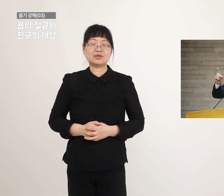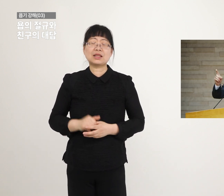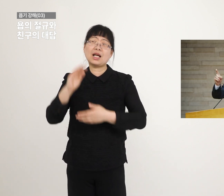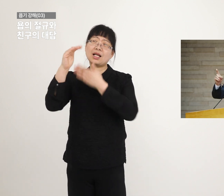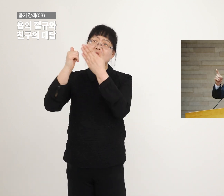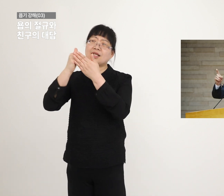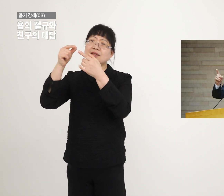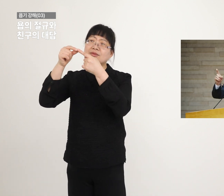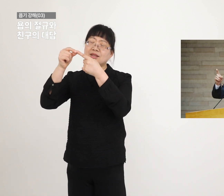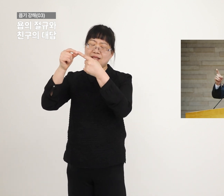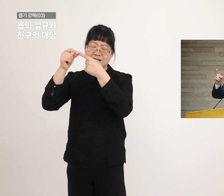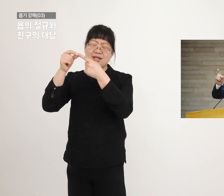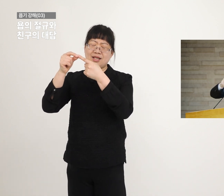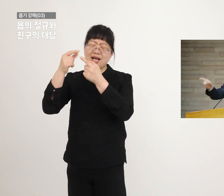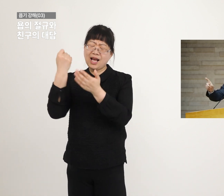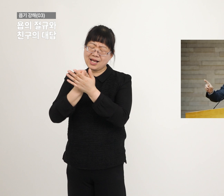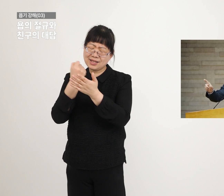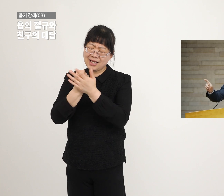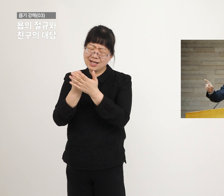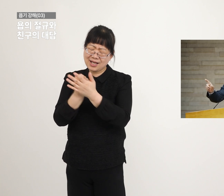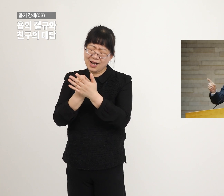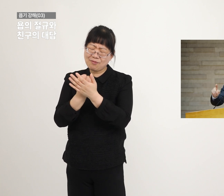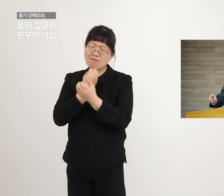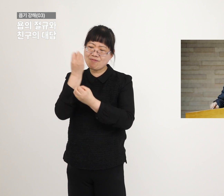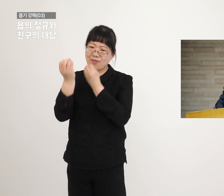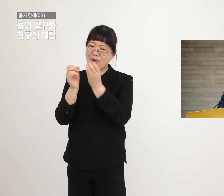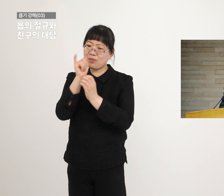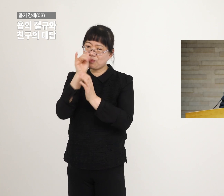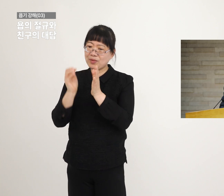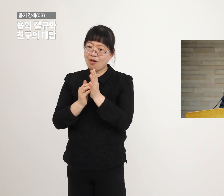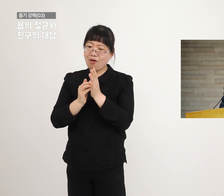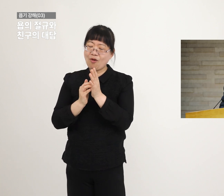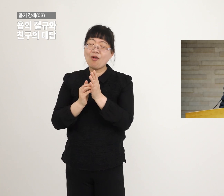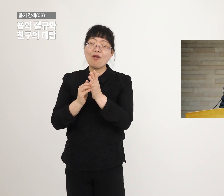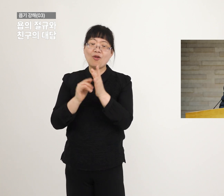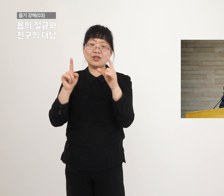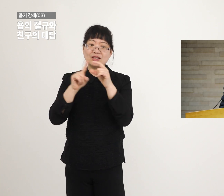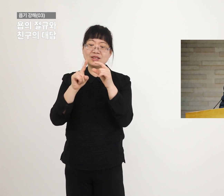하나님에 대한 절규예요. 모든 게. 근데 그 언어들이